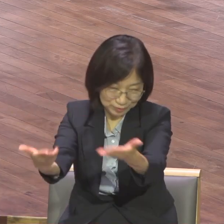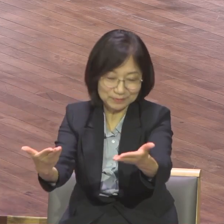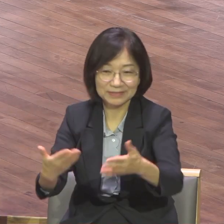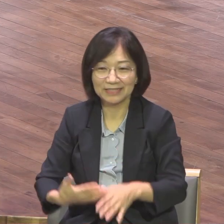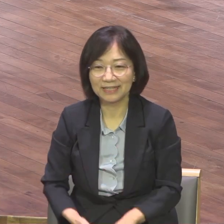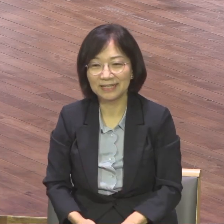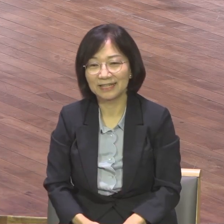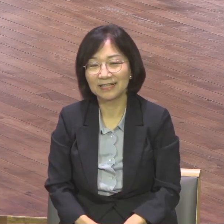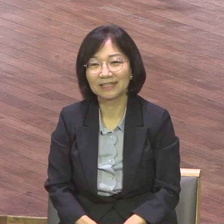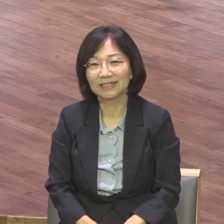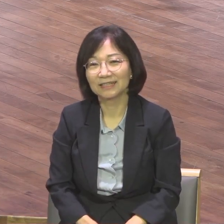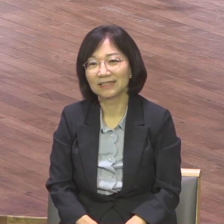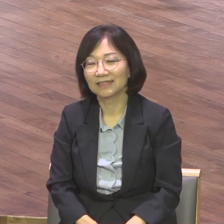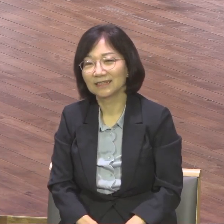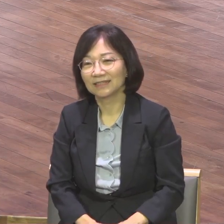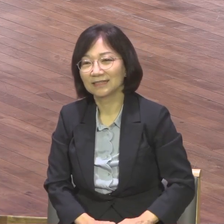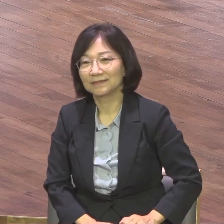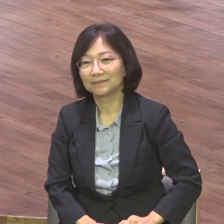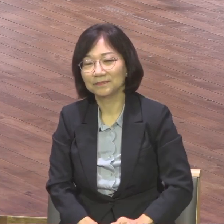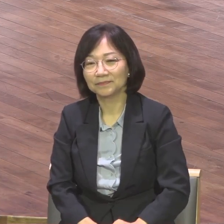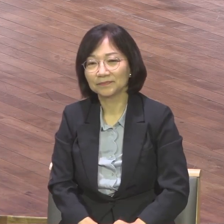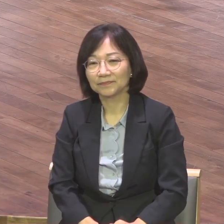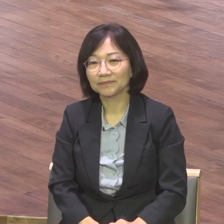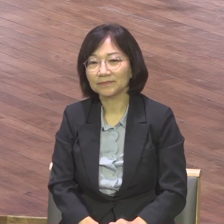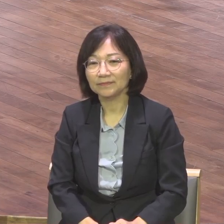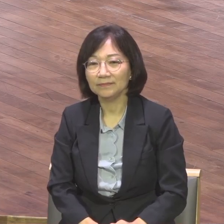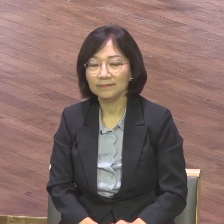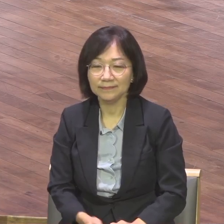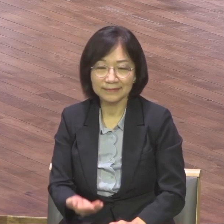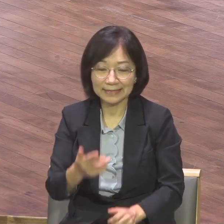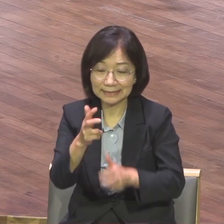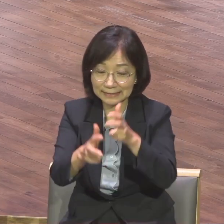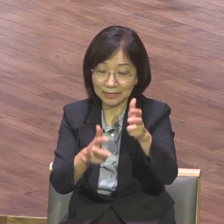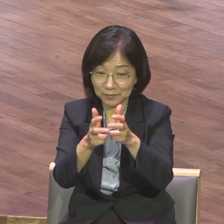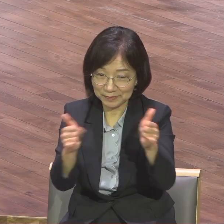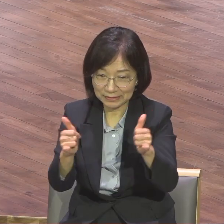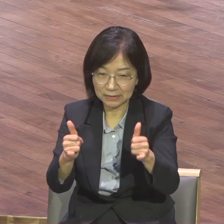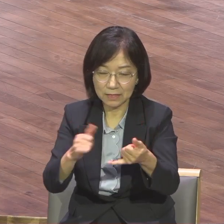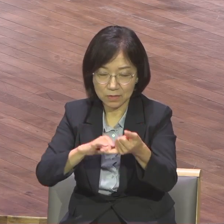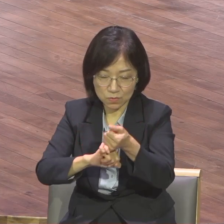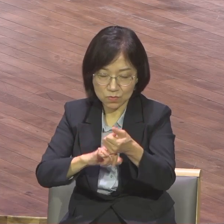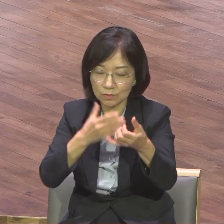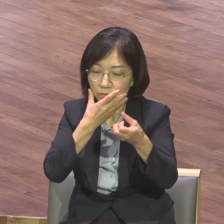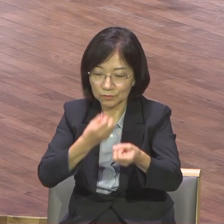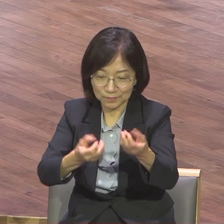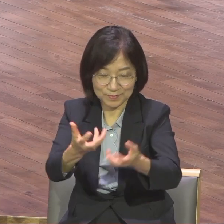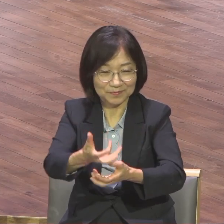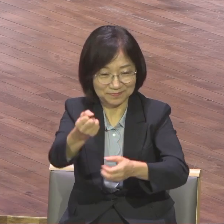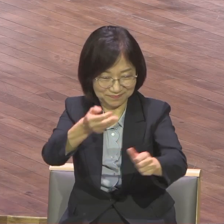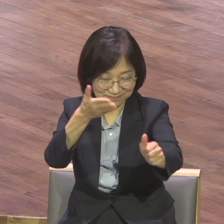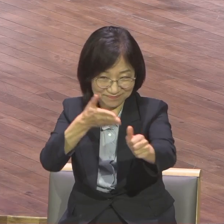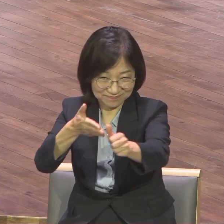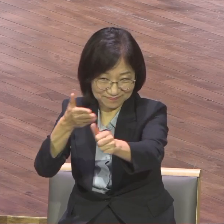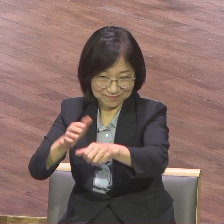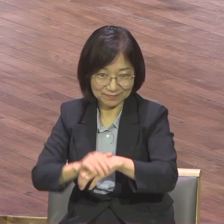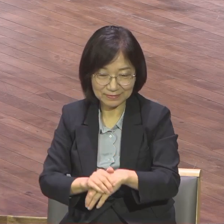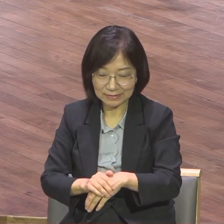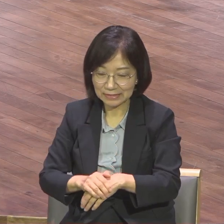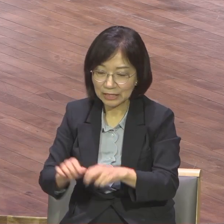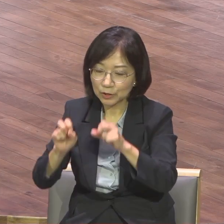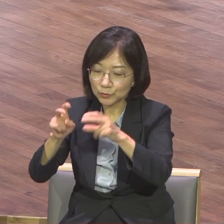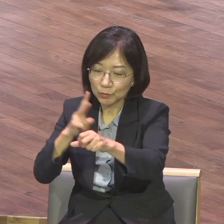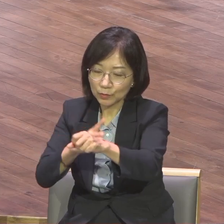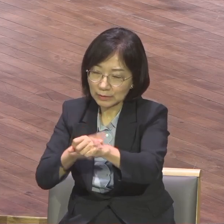응답해 줘야 된단 말이요. 여러분 사람이 축복을 받으시기 바랍니다. 받아야 돼요. 저 선교사도 좀